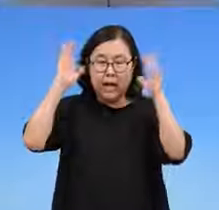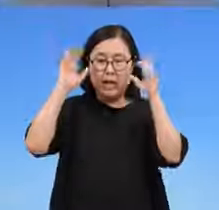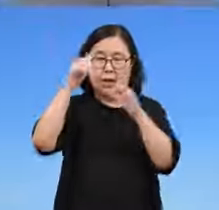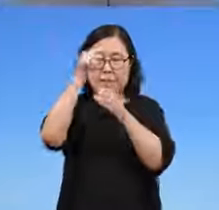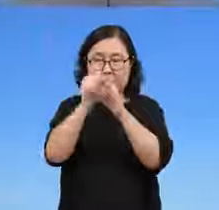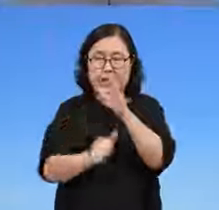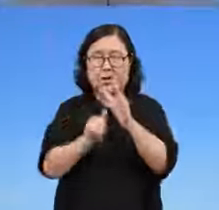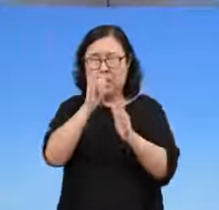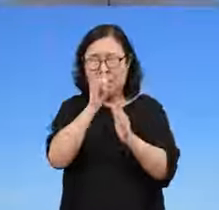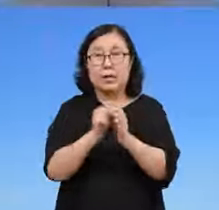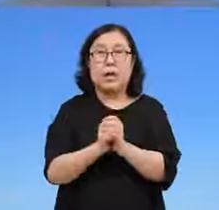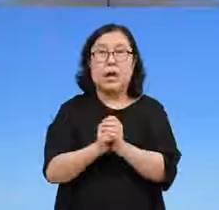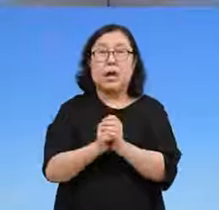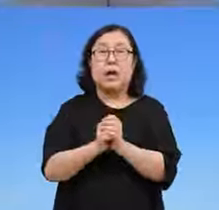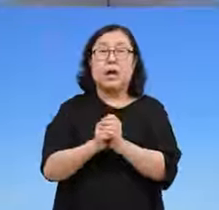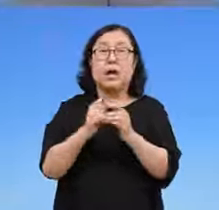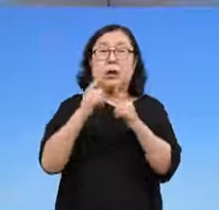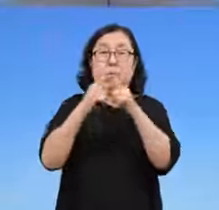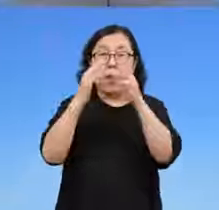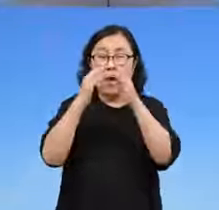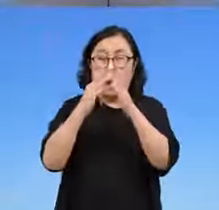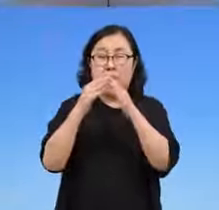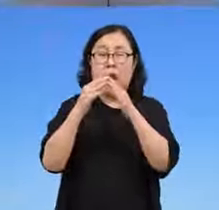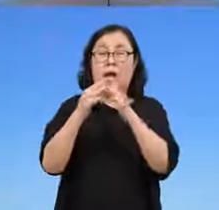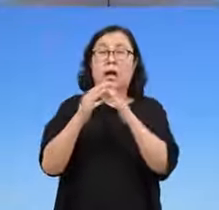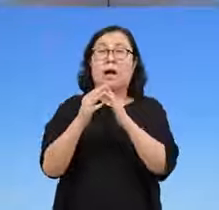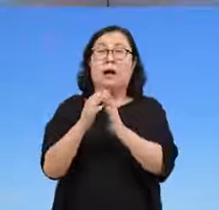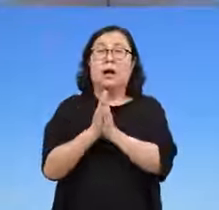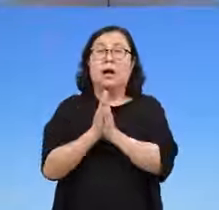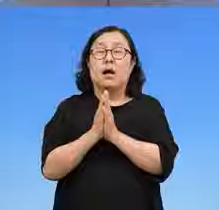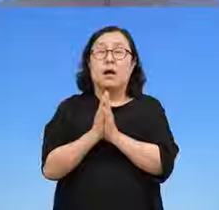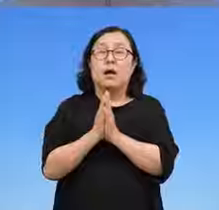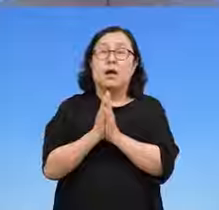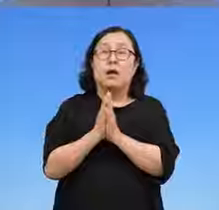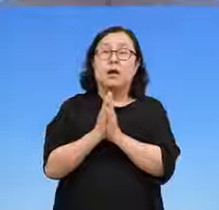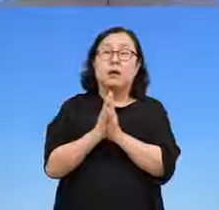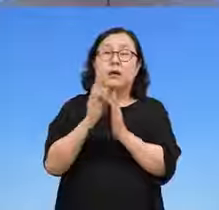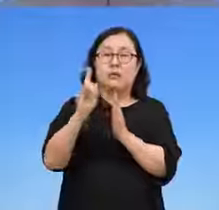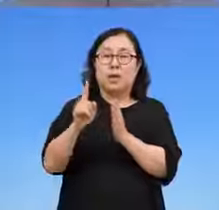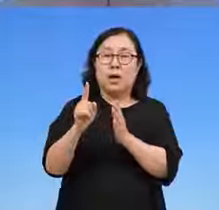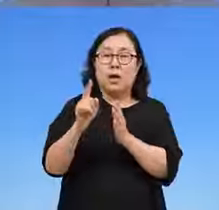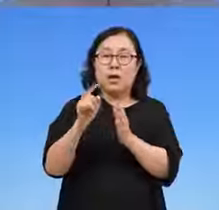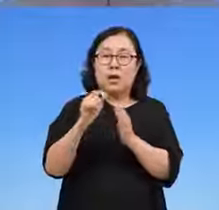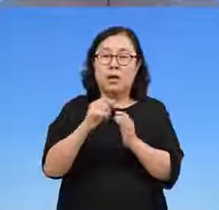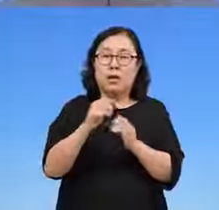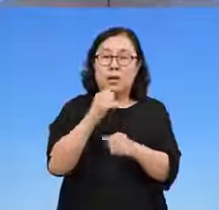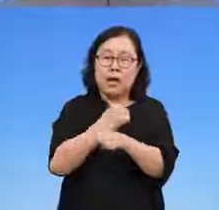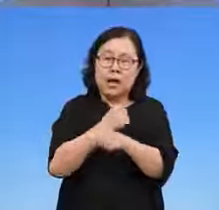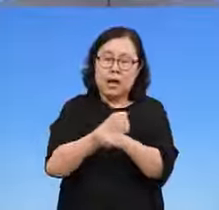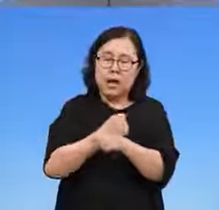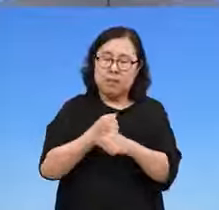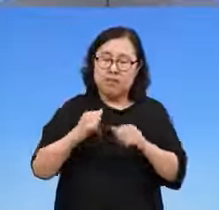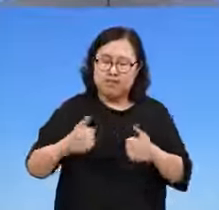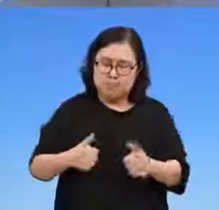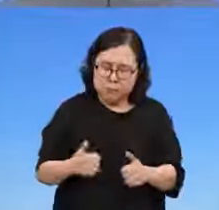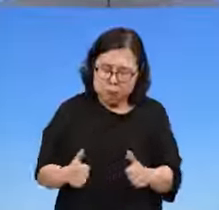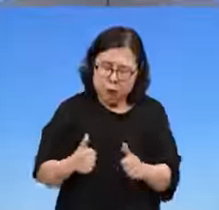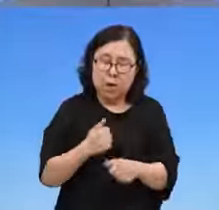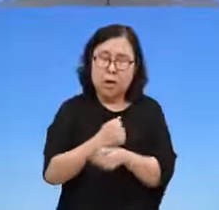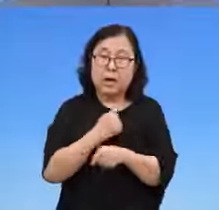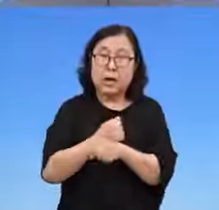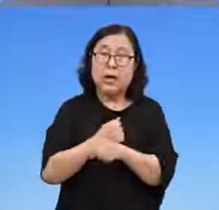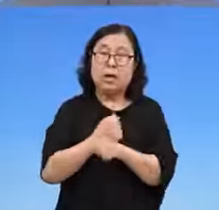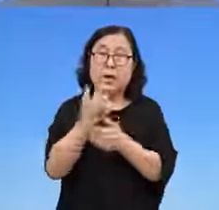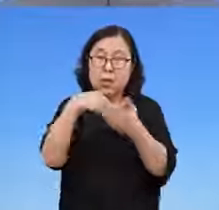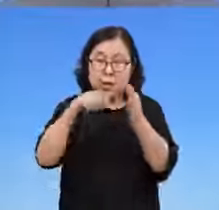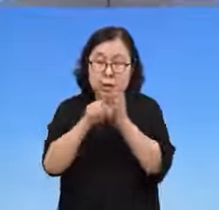있는데, 하나님, 교회가 정말 뭐라도 해야 되겠다는 절박함을 가지고 가정이 저 아이들을 진짜 주님